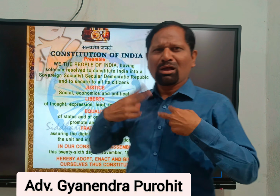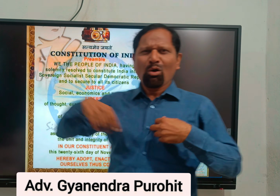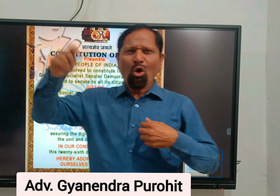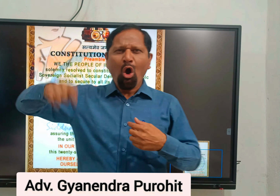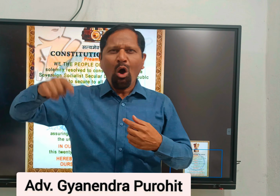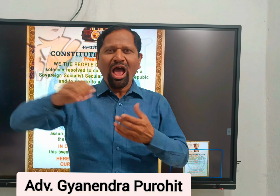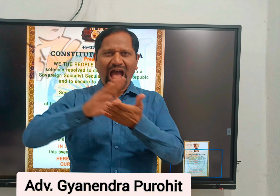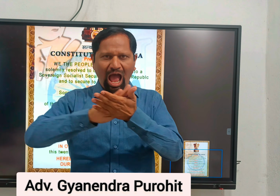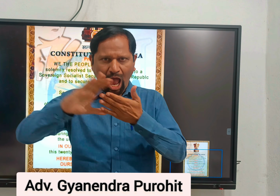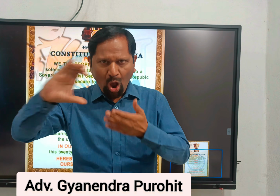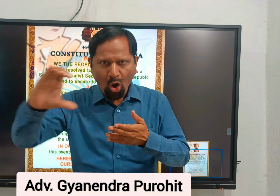है?